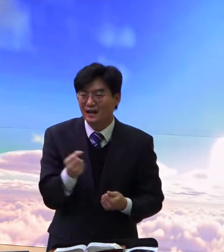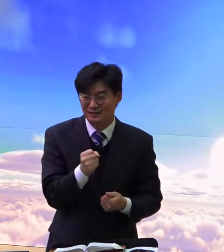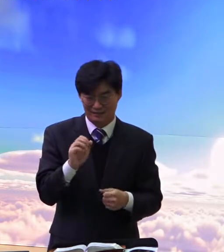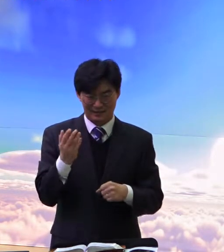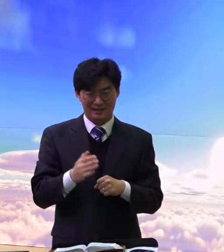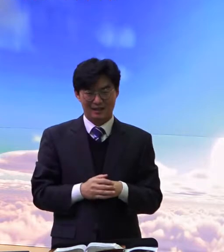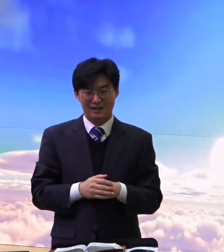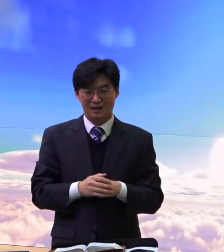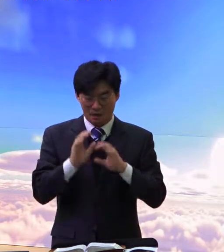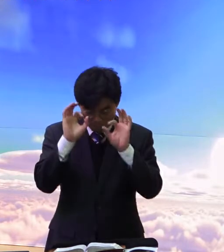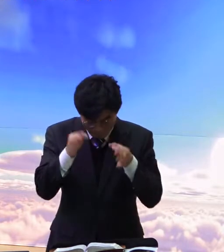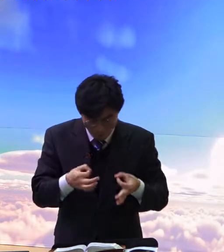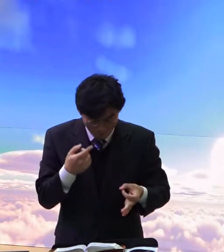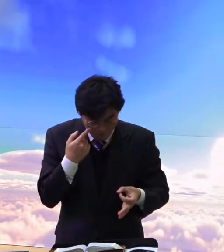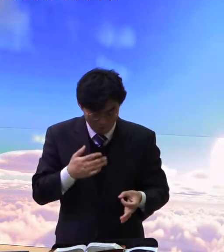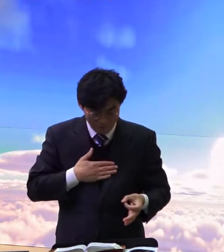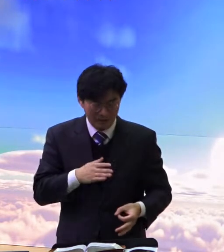간절히 소망합니다.